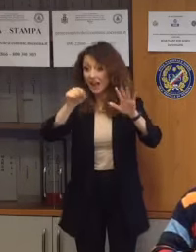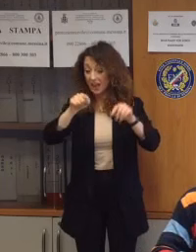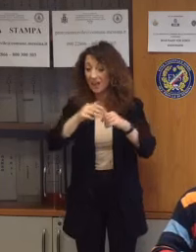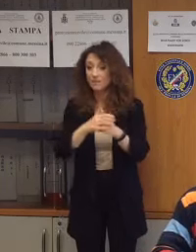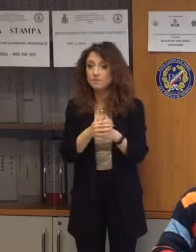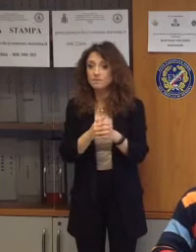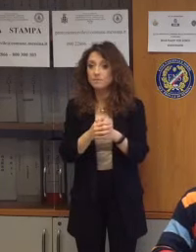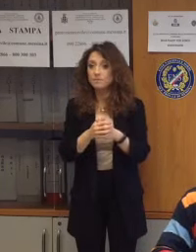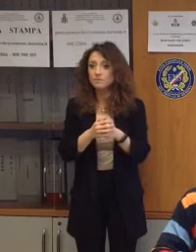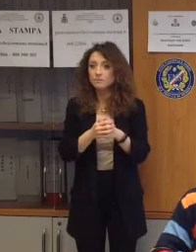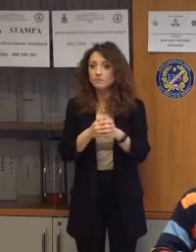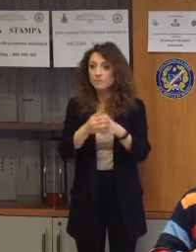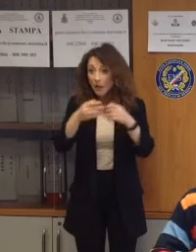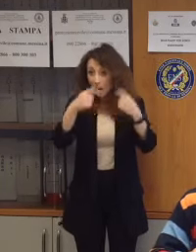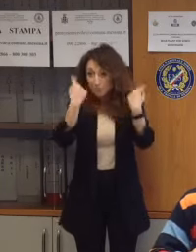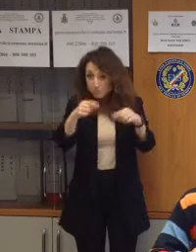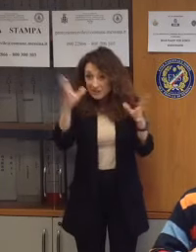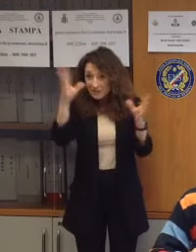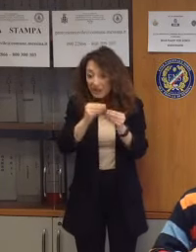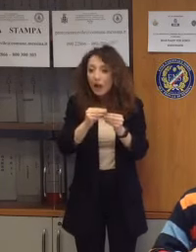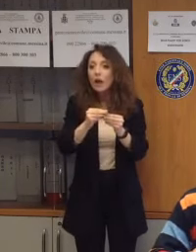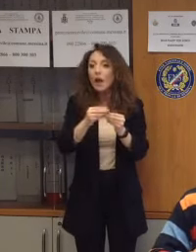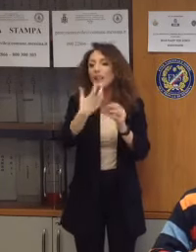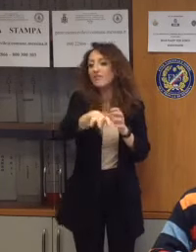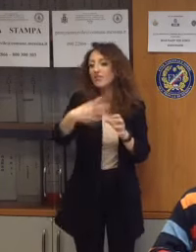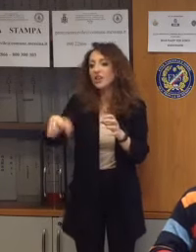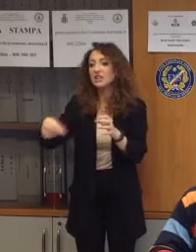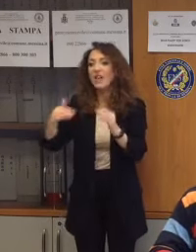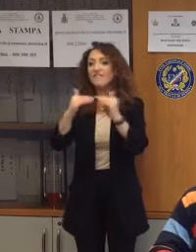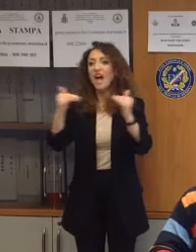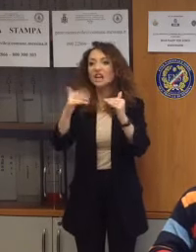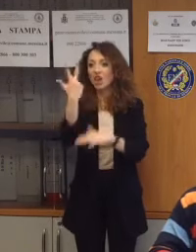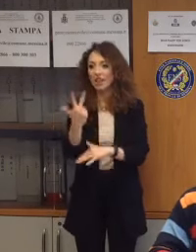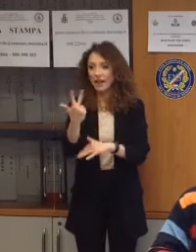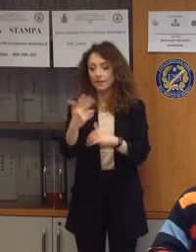per le varie fasce. Bene, tenete conto che il dato, mi